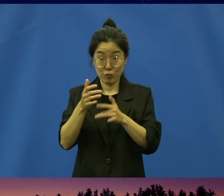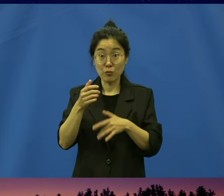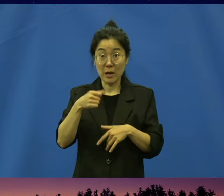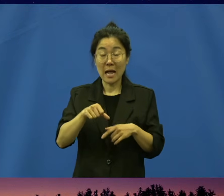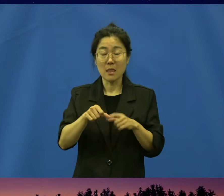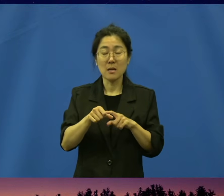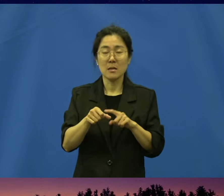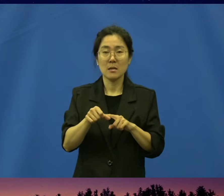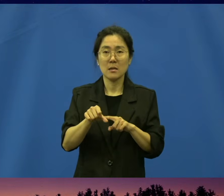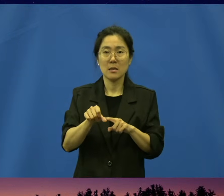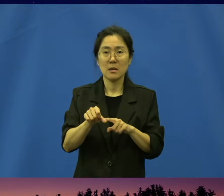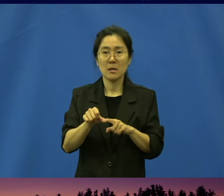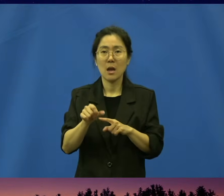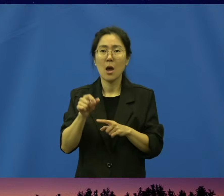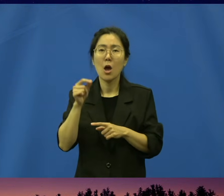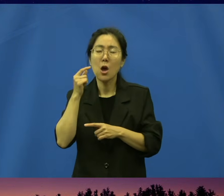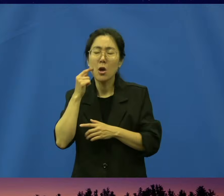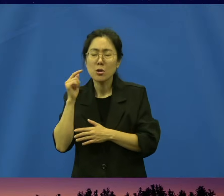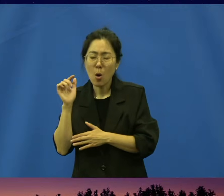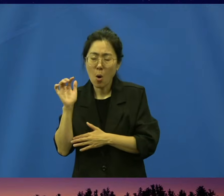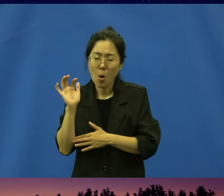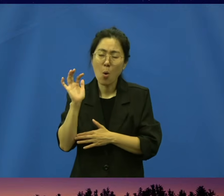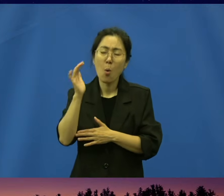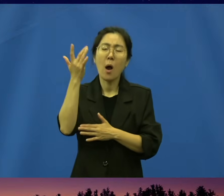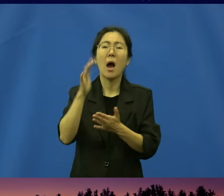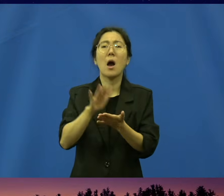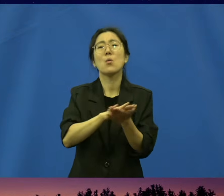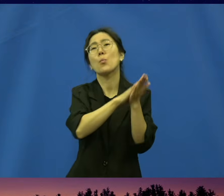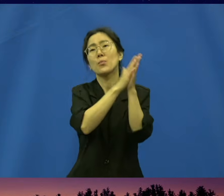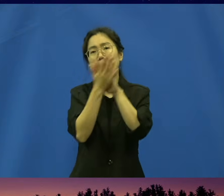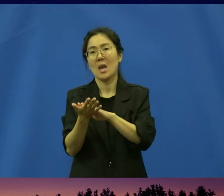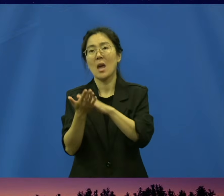아버지를 영화롭게 하옵소서 하는 기도를 드렸습니다.